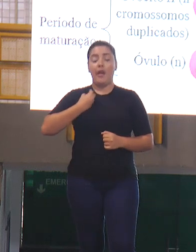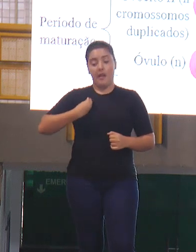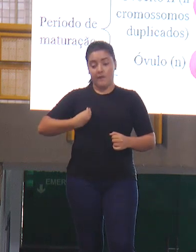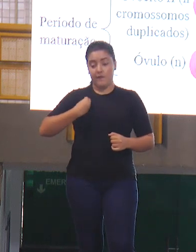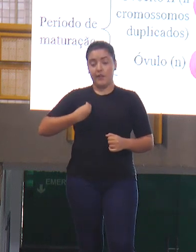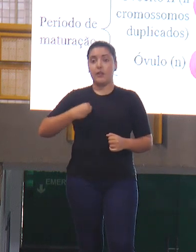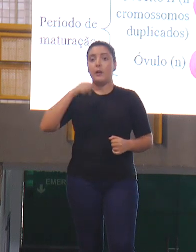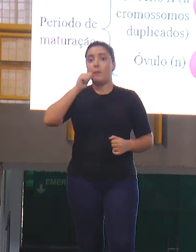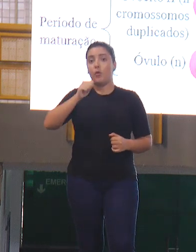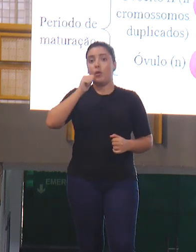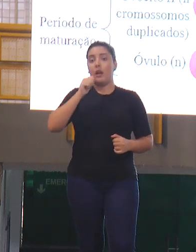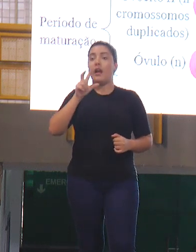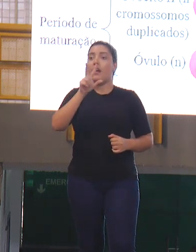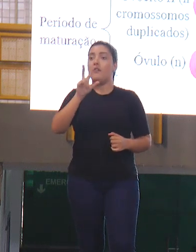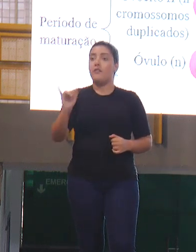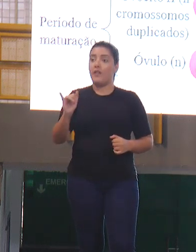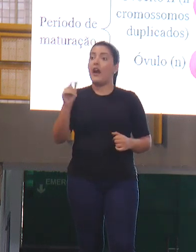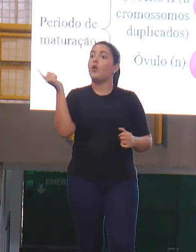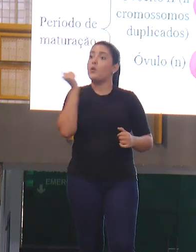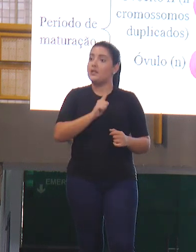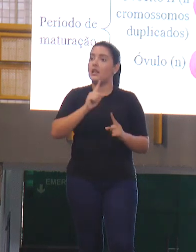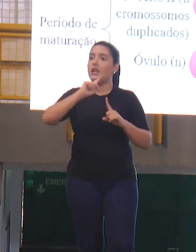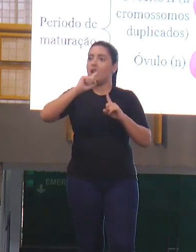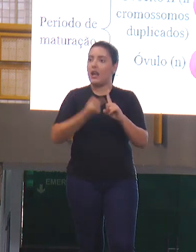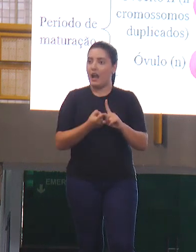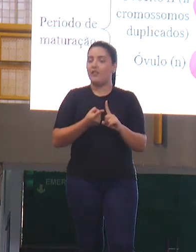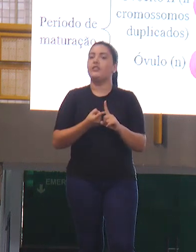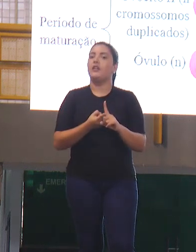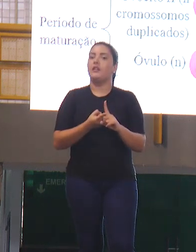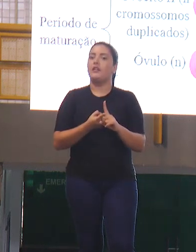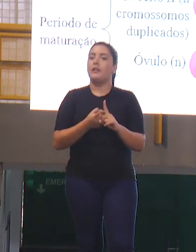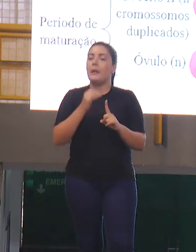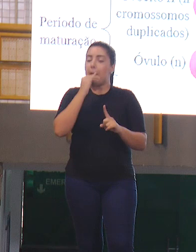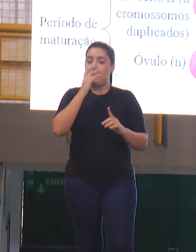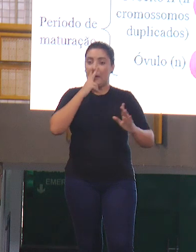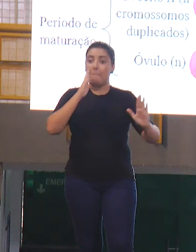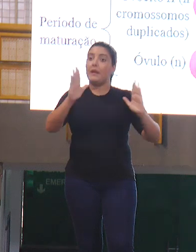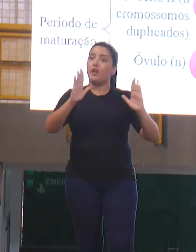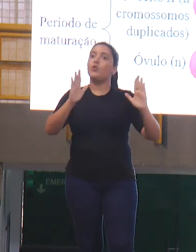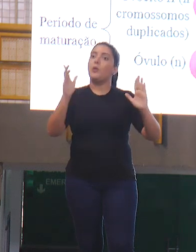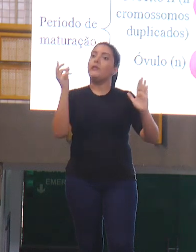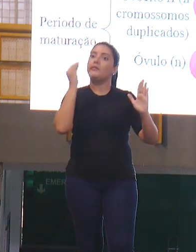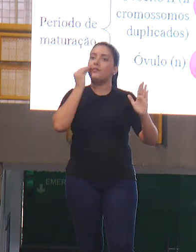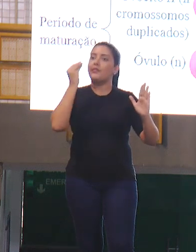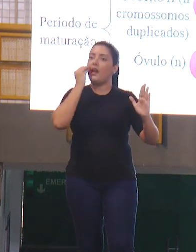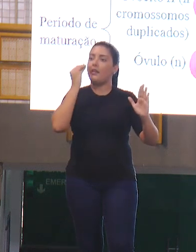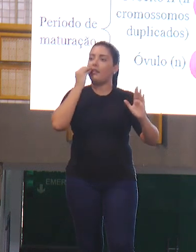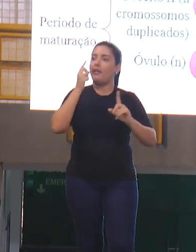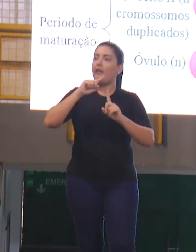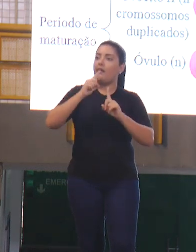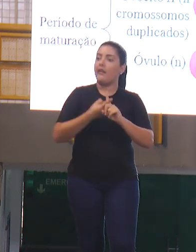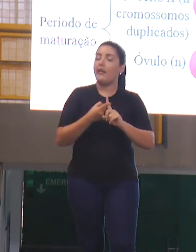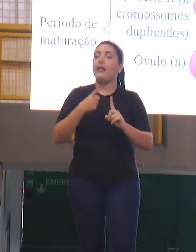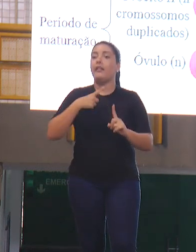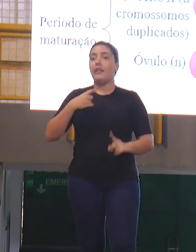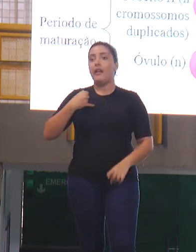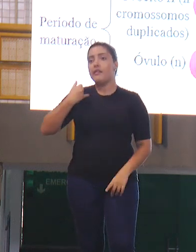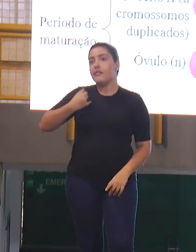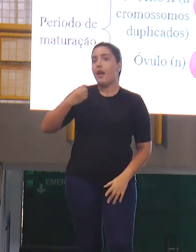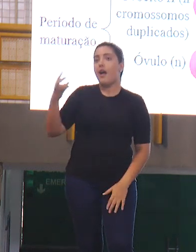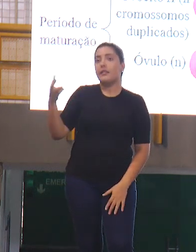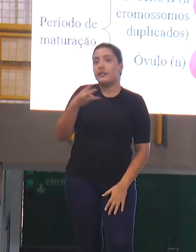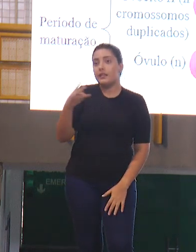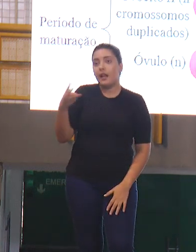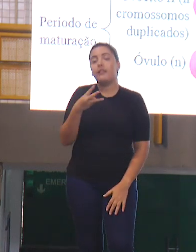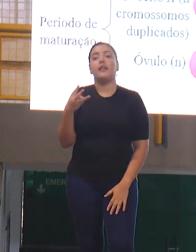da mulher vai ser a chamada vida fértil. Então a vida fértil da mulher é em torno de 33 anos, quando eu estou